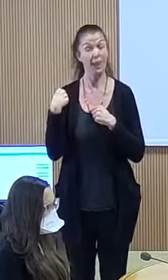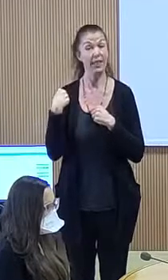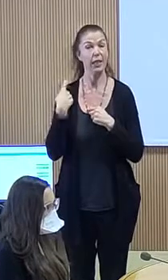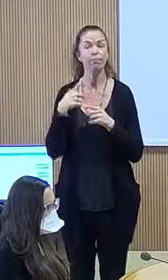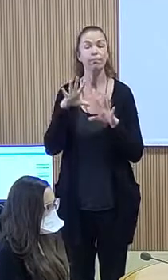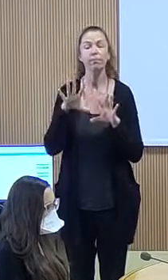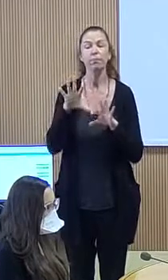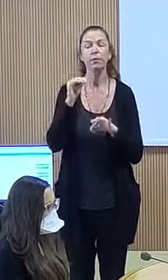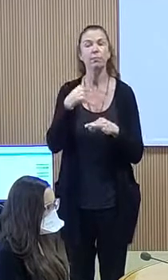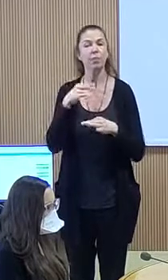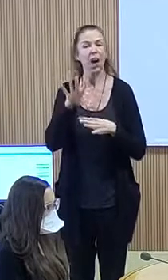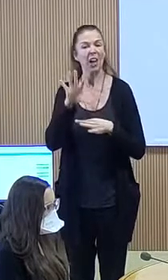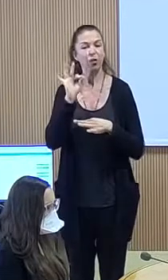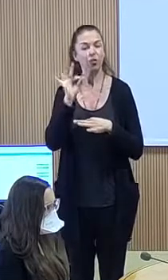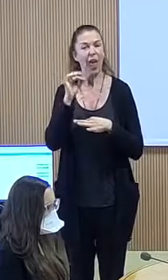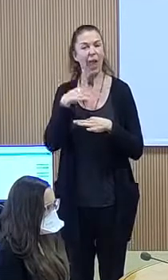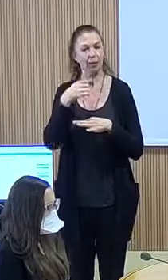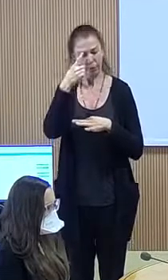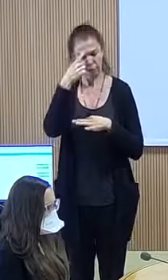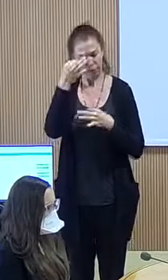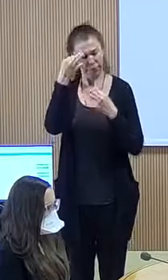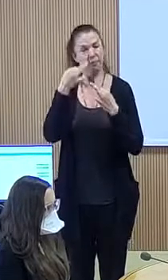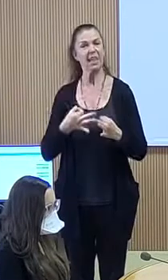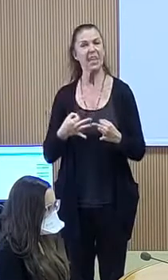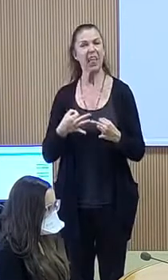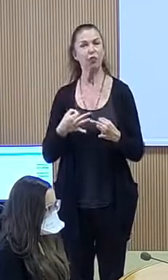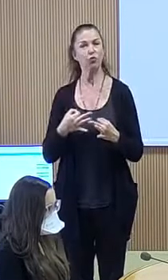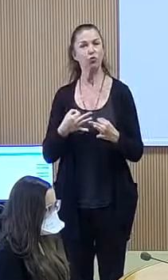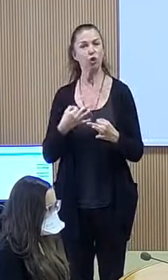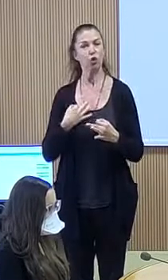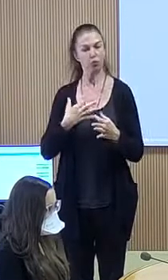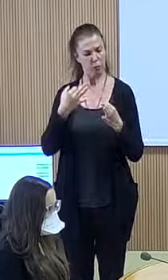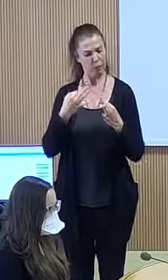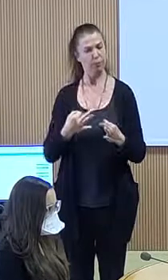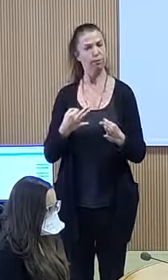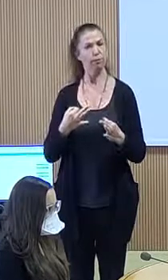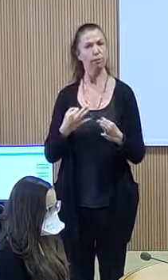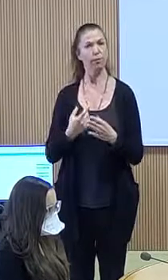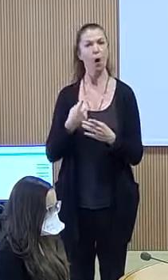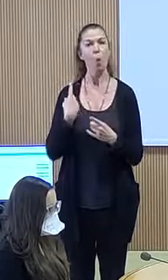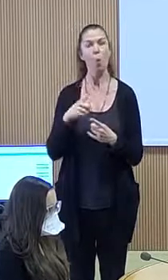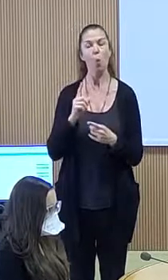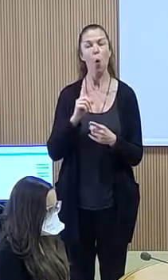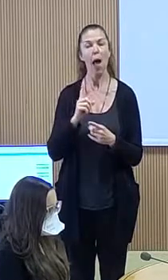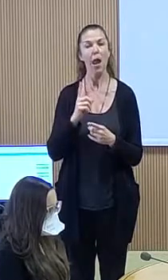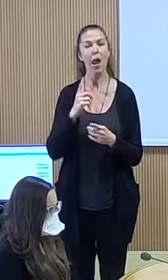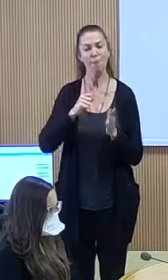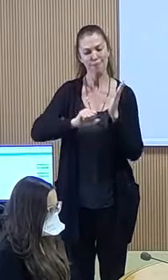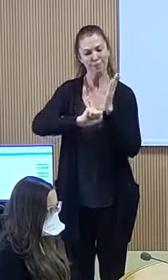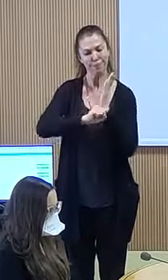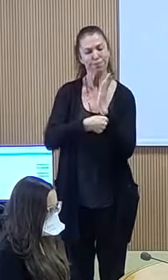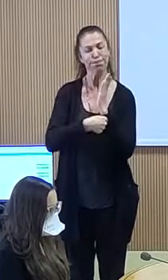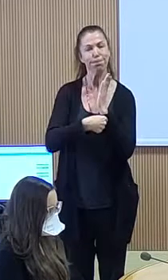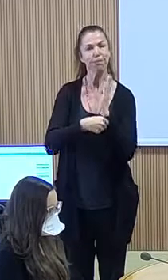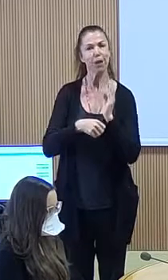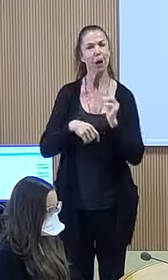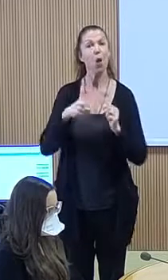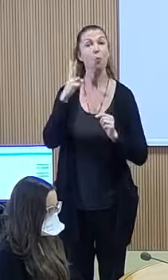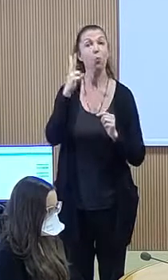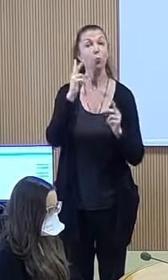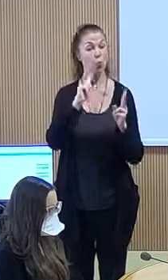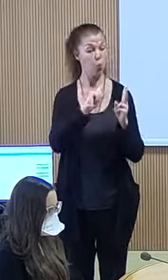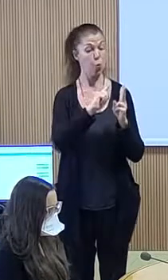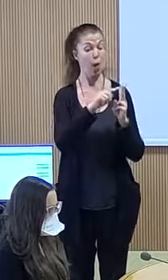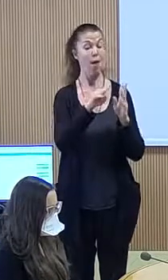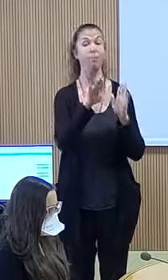modo deciso sicuramente in modo molto determinato e stato quello di avere dei provvedimenti più restrittivi sulla base di due parametri particolari della